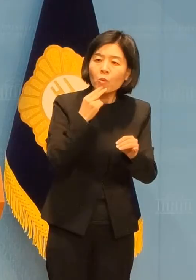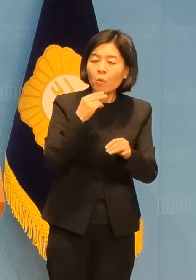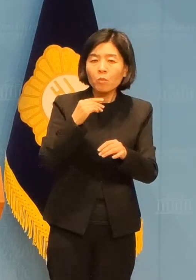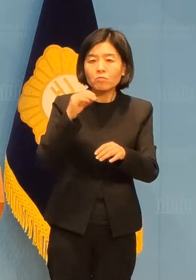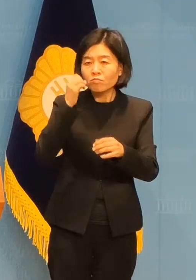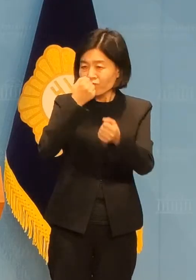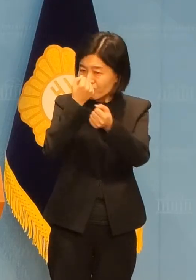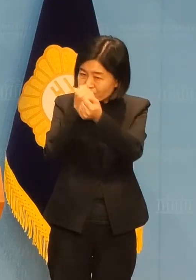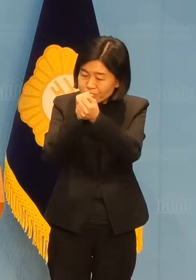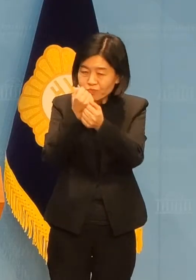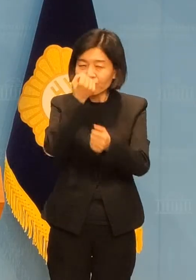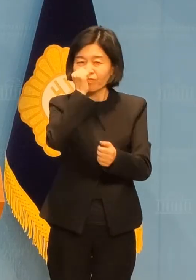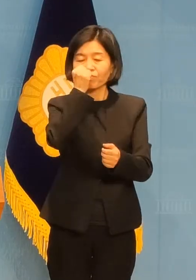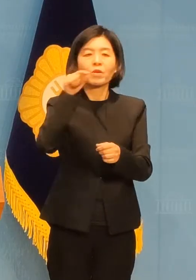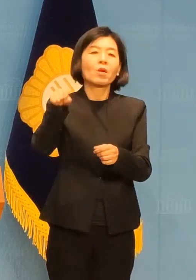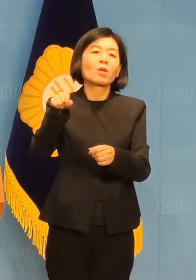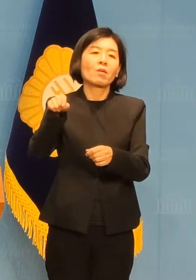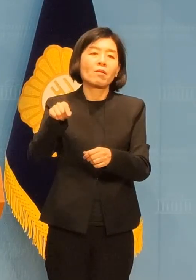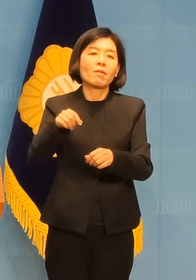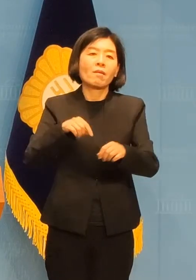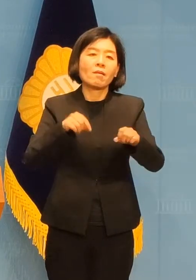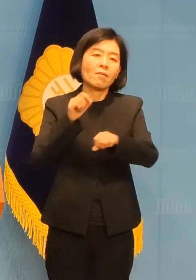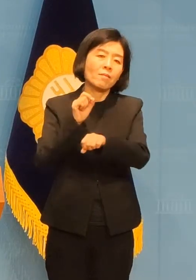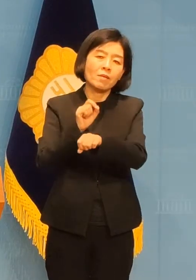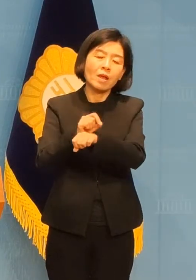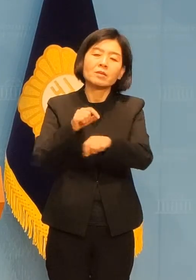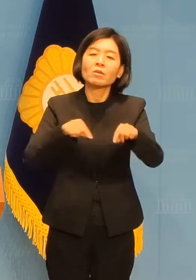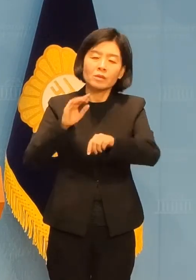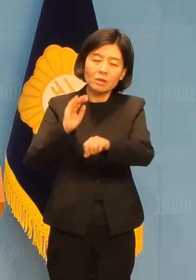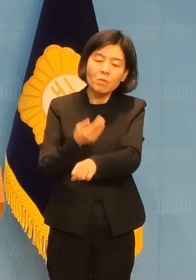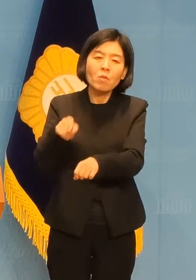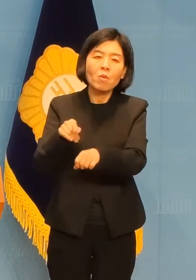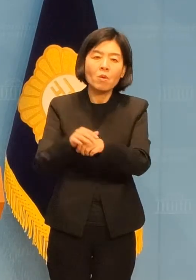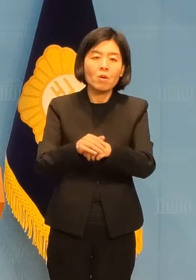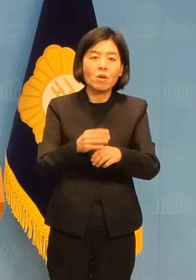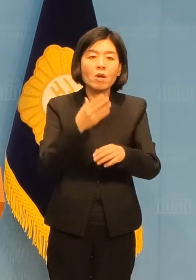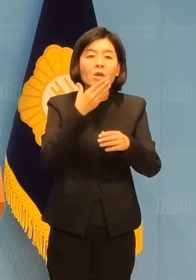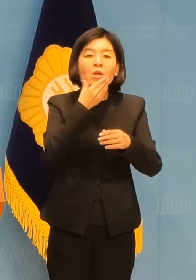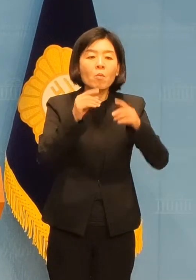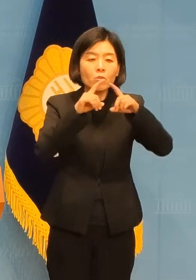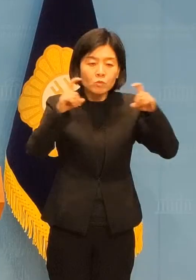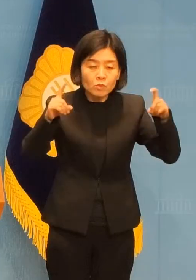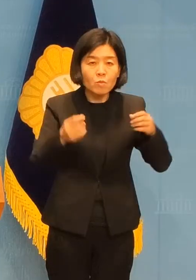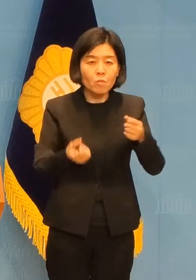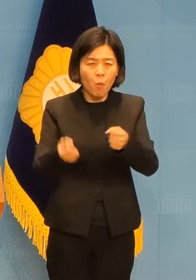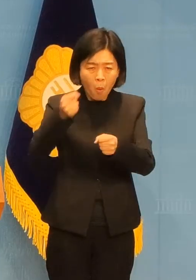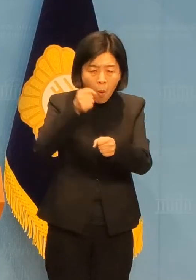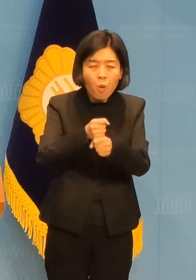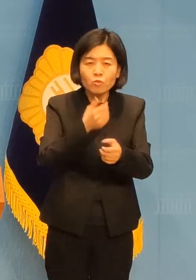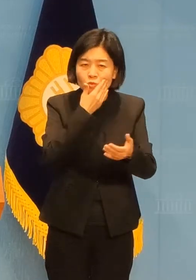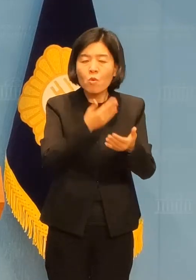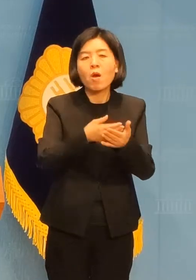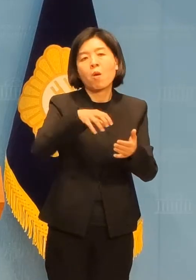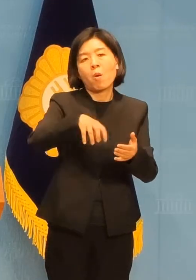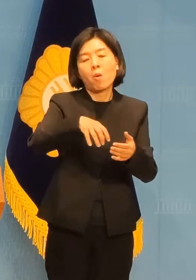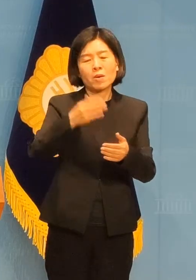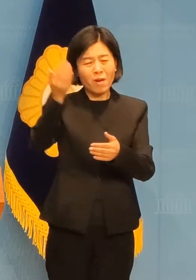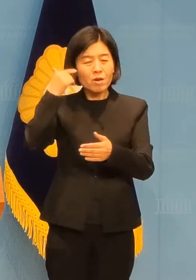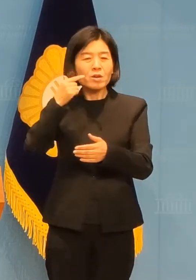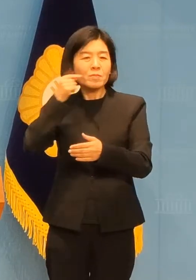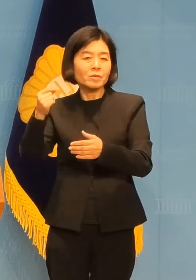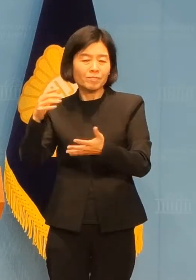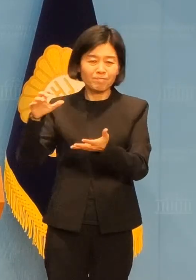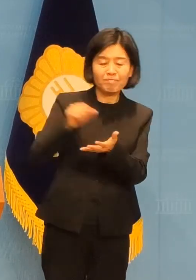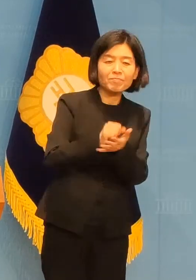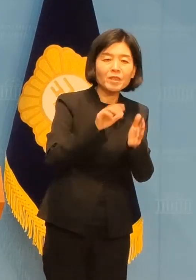테러일 뿐이다. 경복궁은 여전히 복원이 더 필요한 국권 수호의 상징이다. 일제는